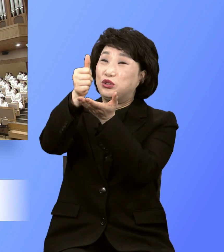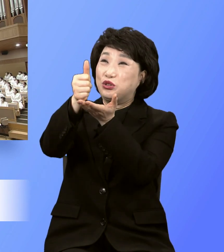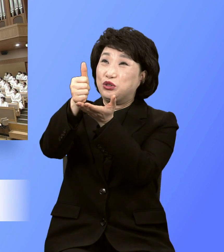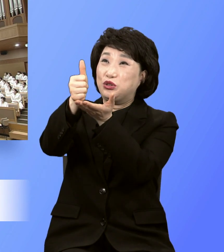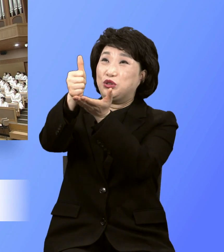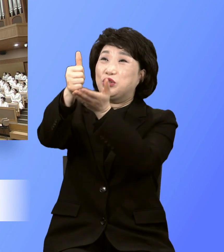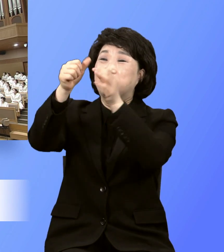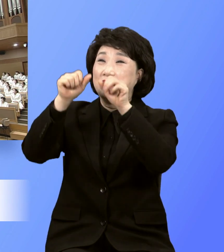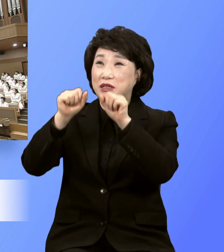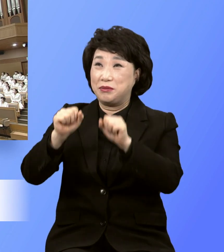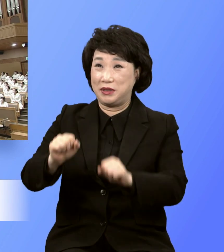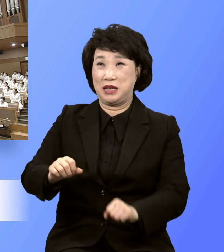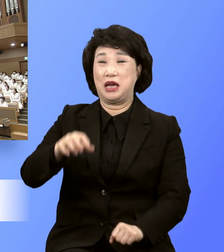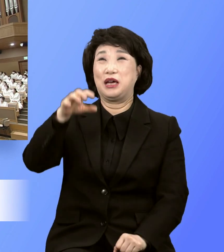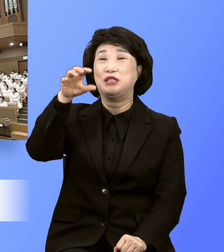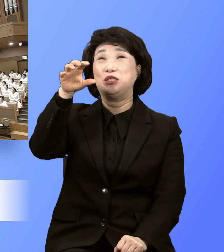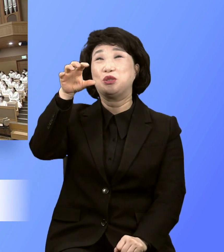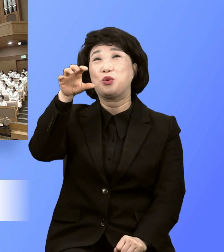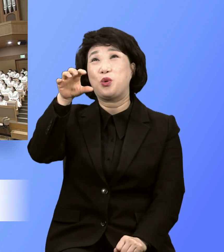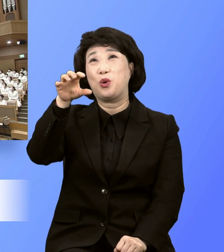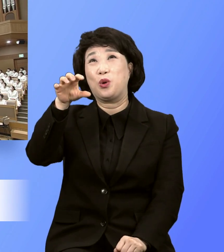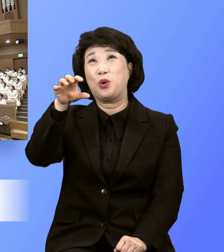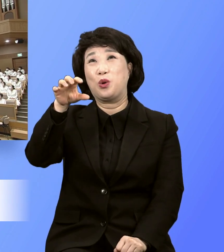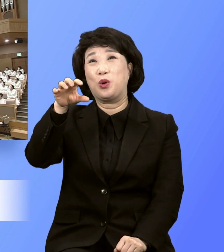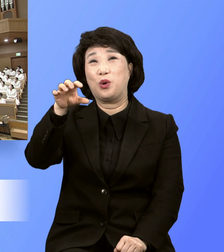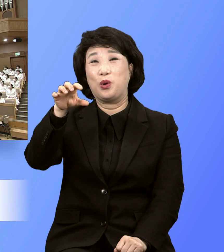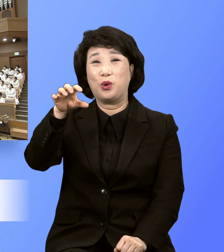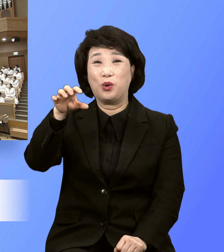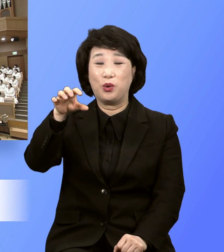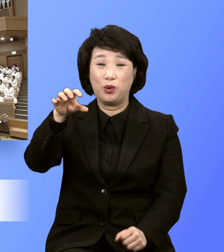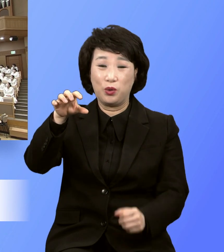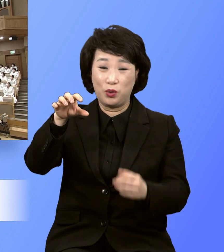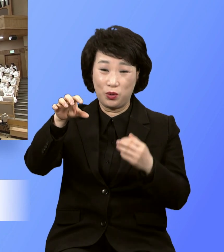내 주님